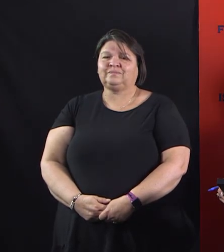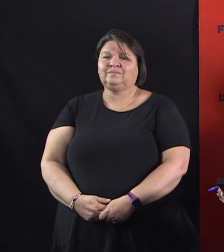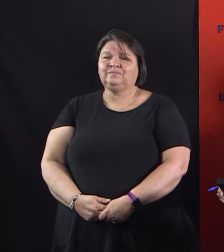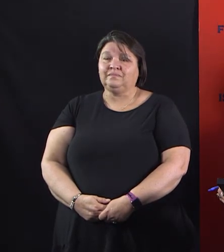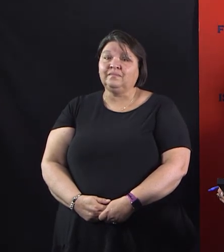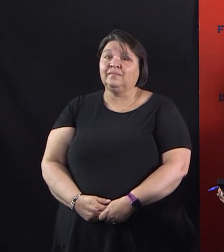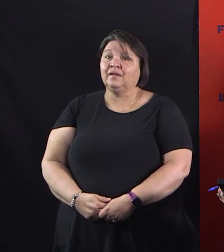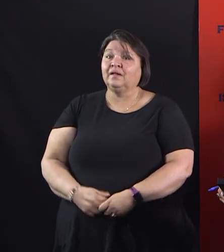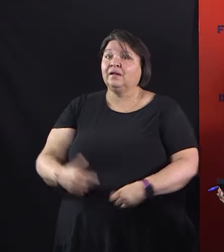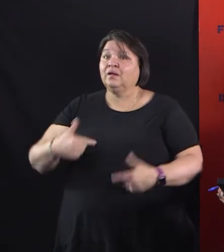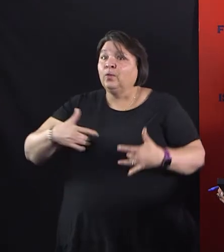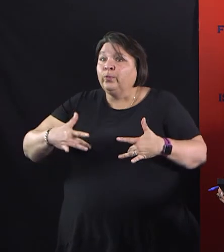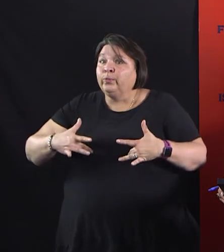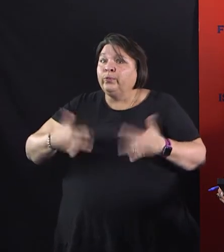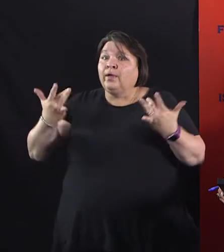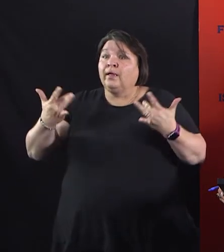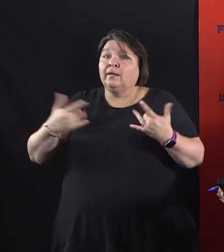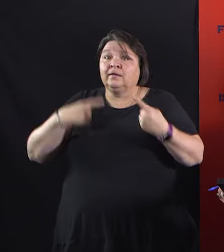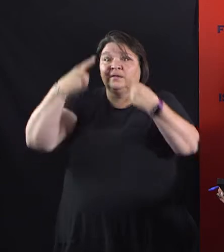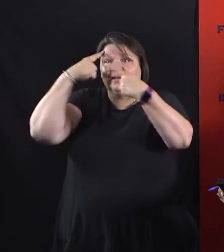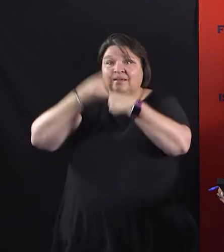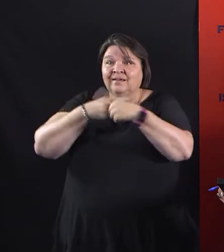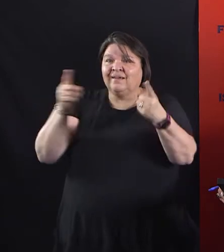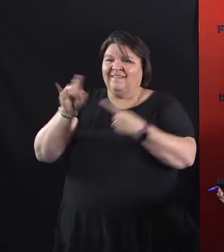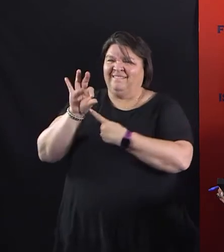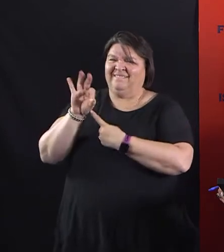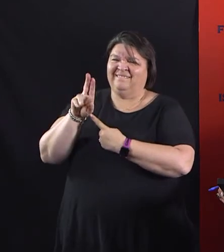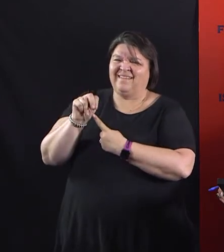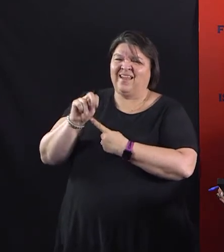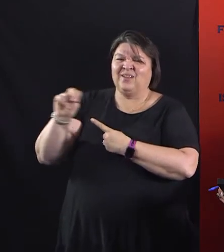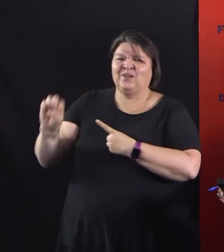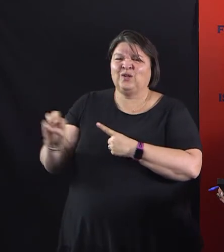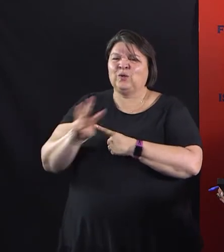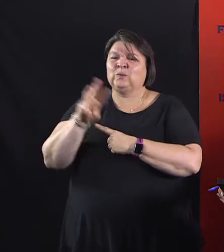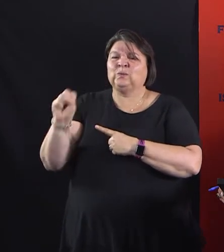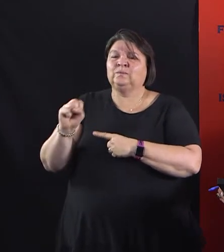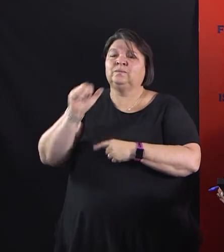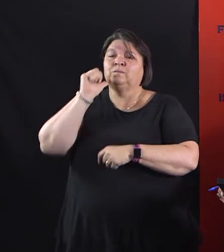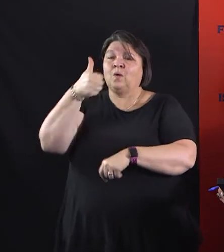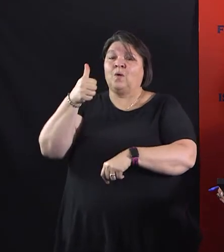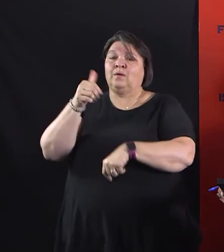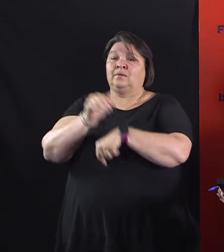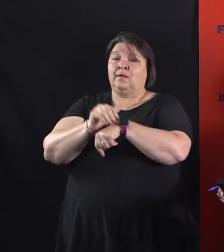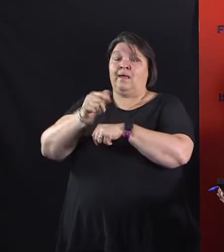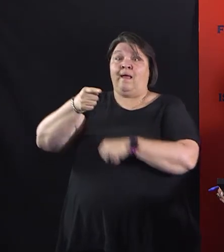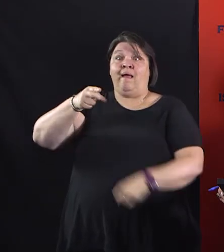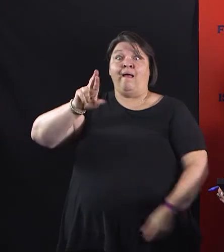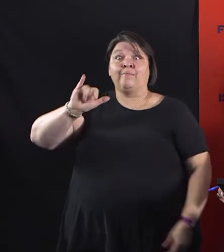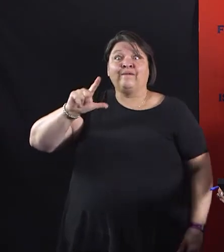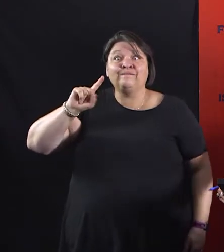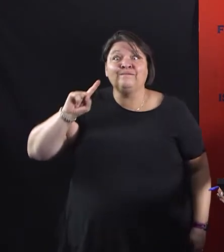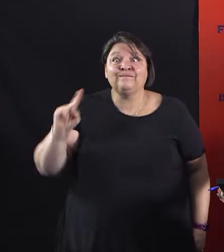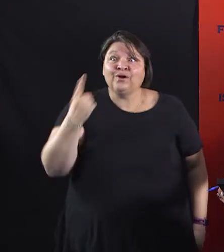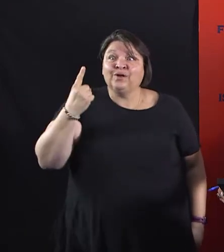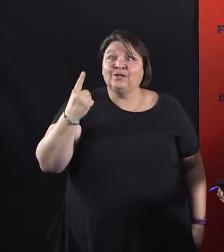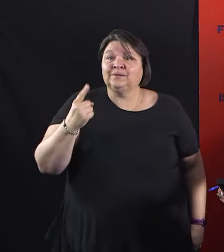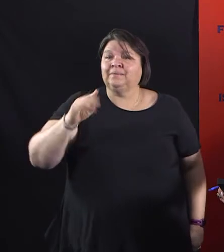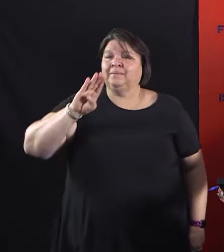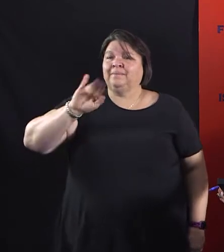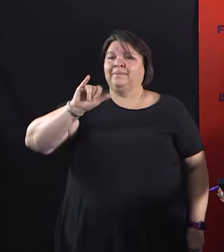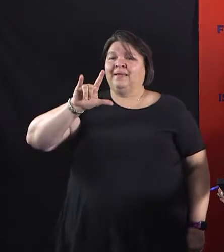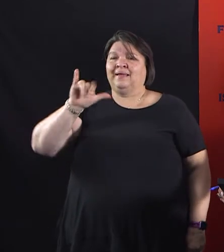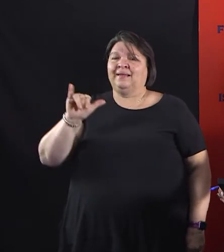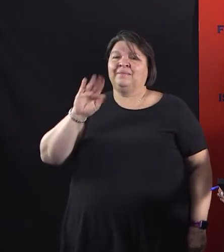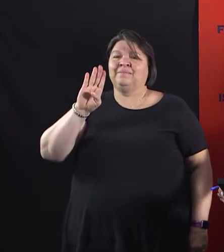exciting note and fun note, tomorrow night, April 1st at 7 p.m., Billy Bob's is going to live stream a concert